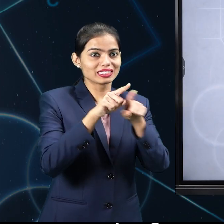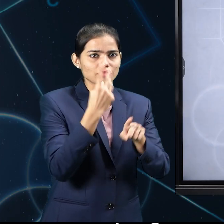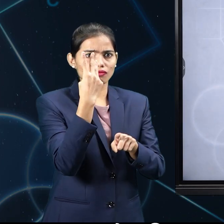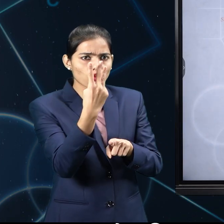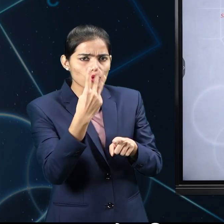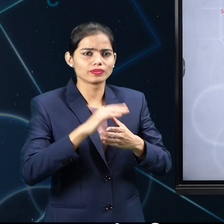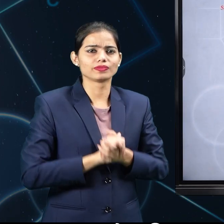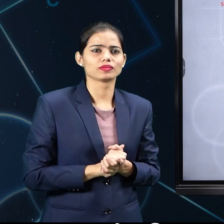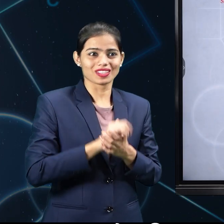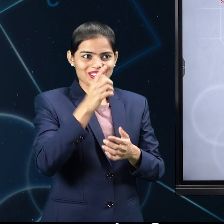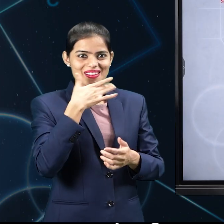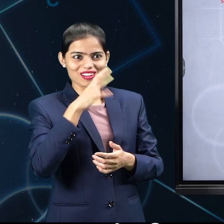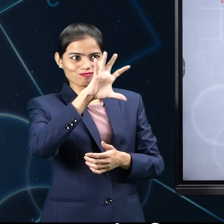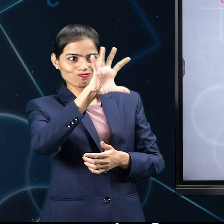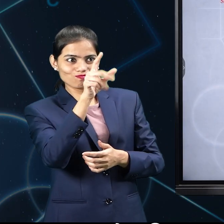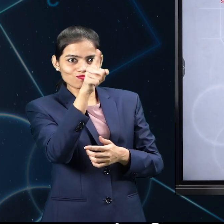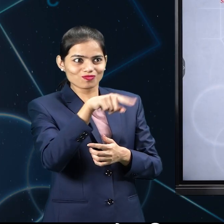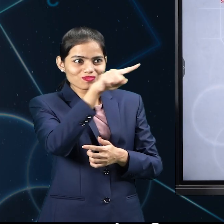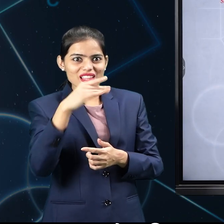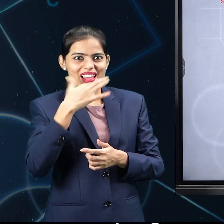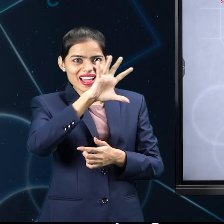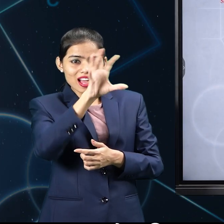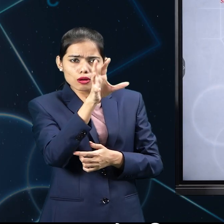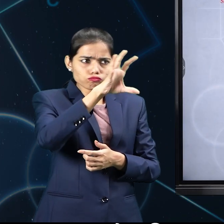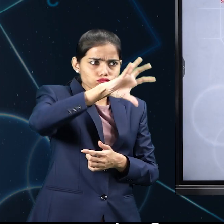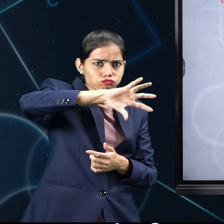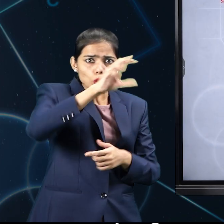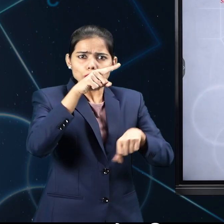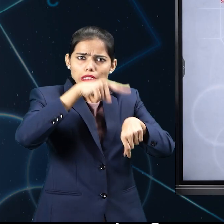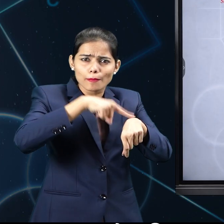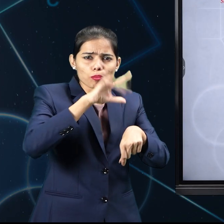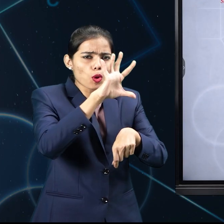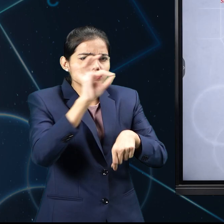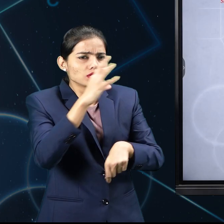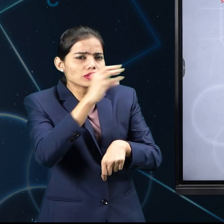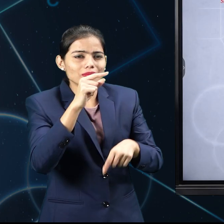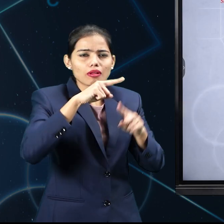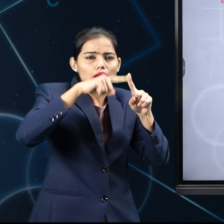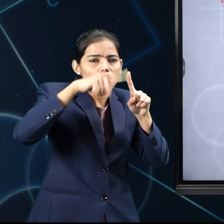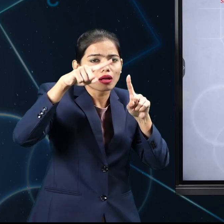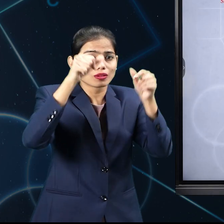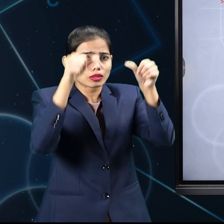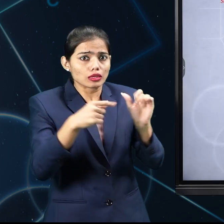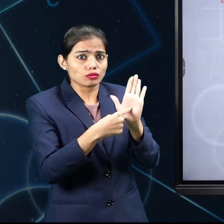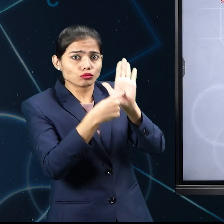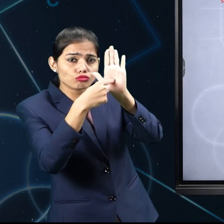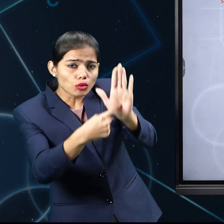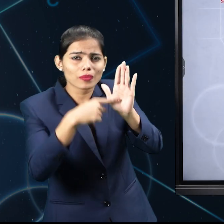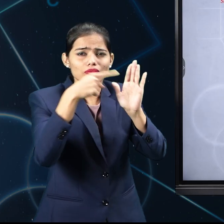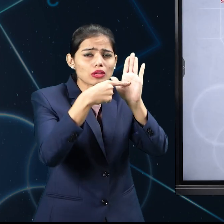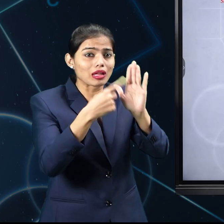500 वेळा फिरवण्यात आला आणि खालील तक्त्यानुसार निकालांची वारंवारता नोंदण्यात आली.